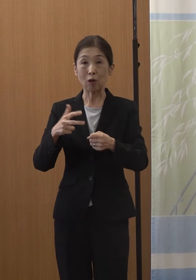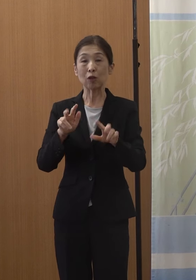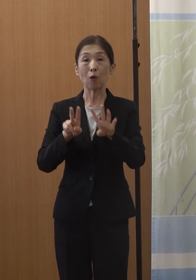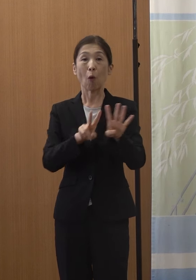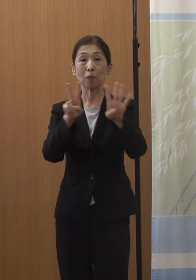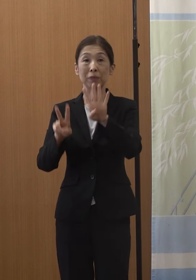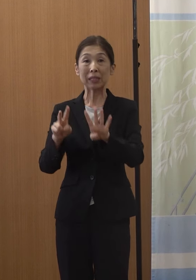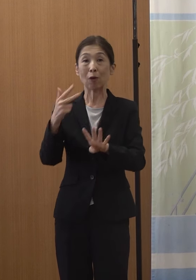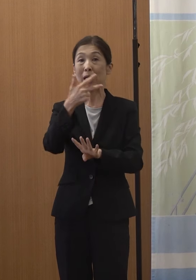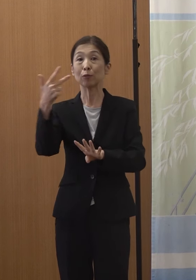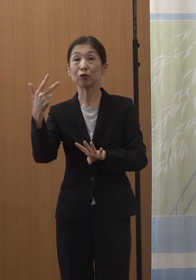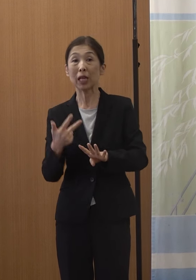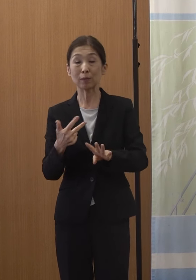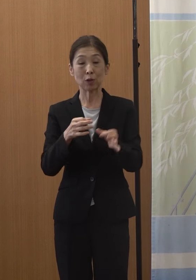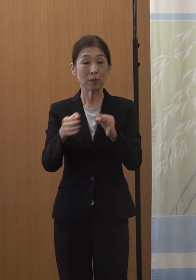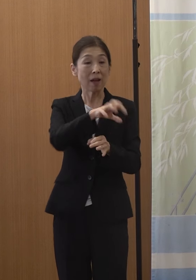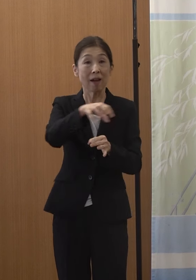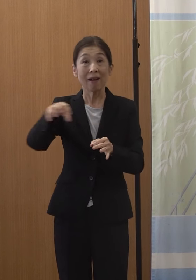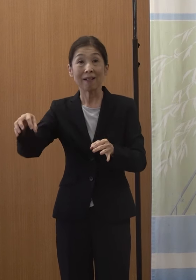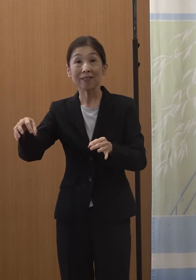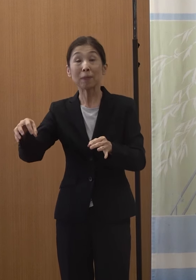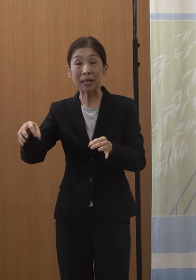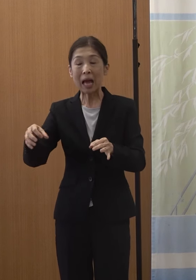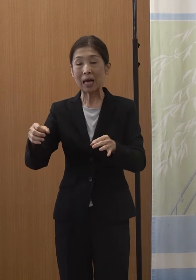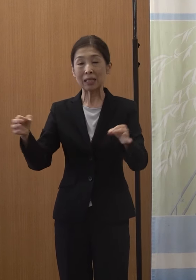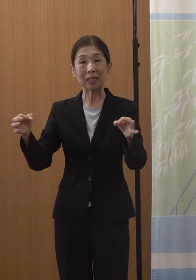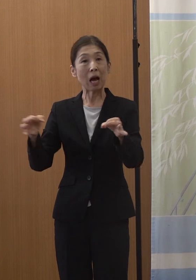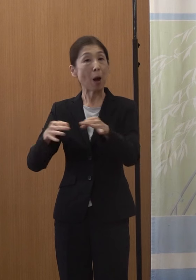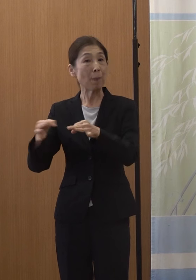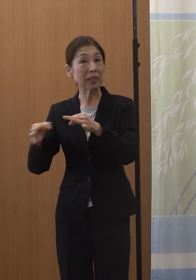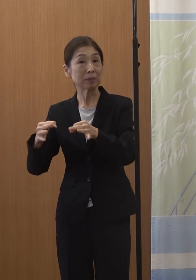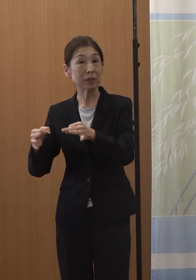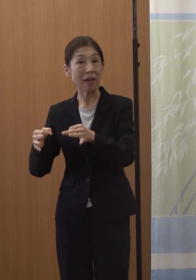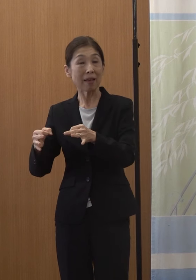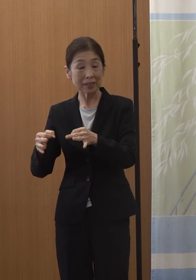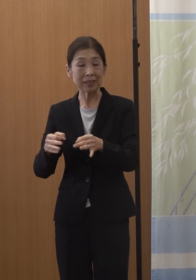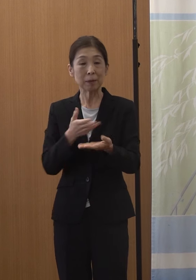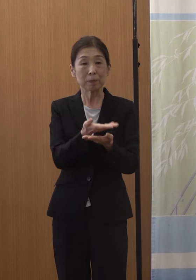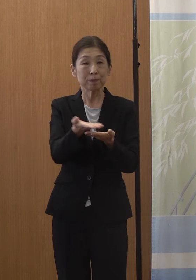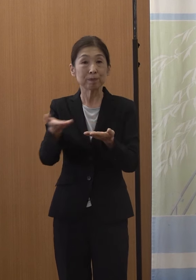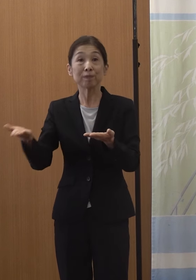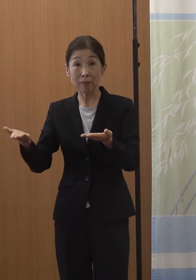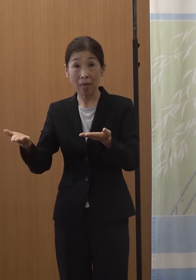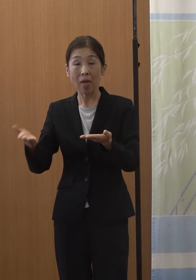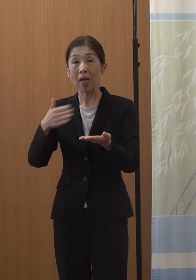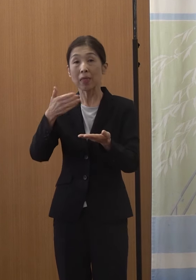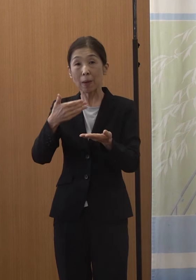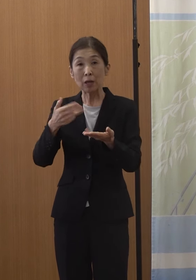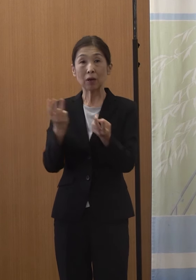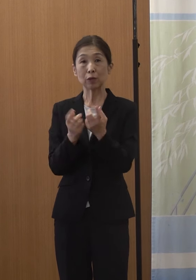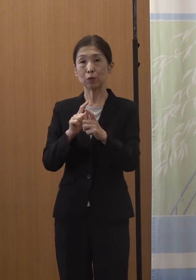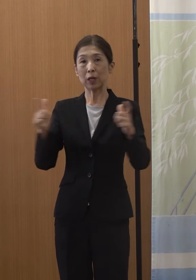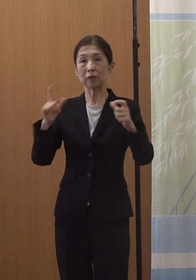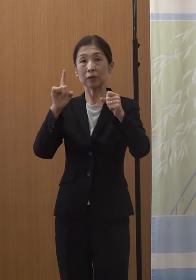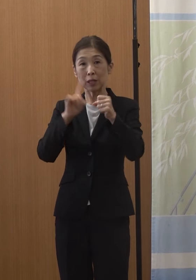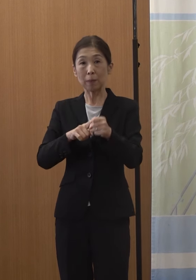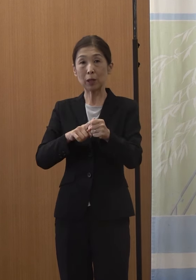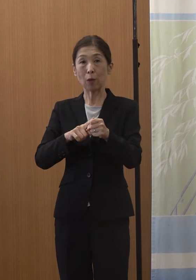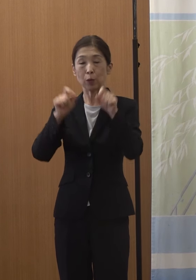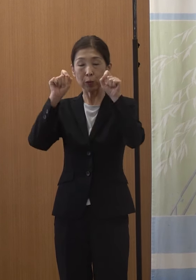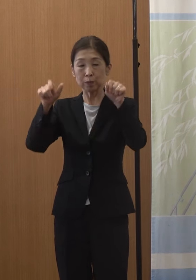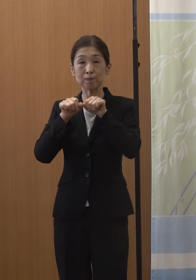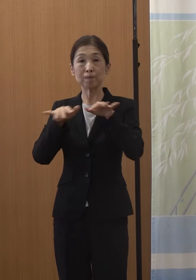じめ、市内の野菜販売店等に設置し、野菜摂取促進に向けた普及啓発を行ってまい